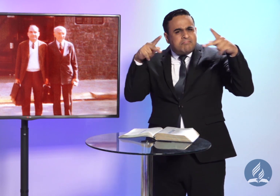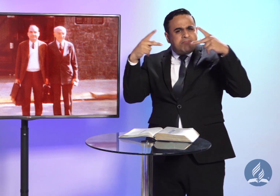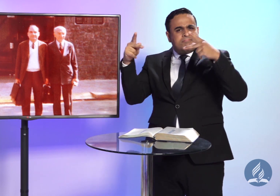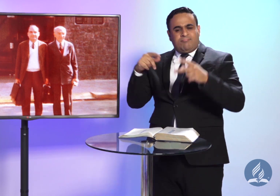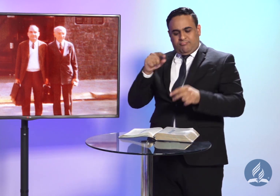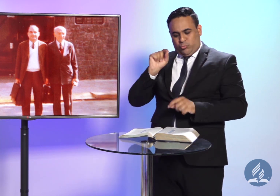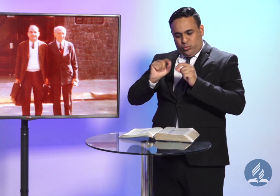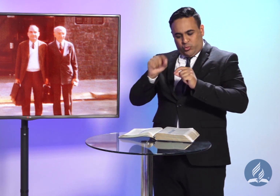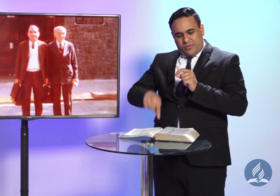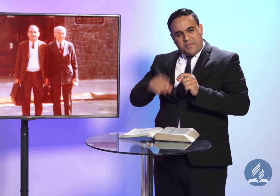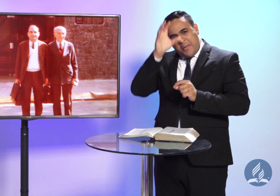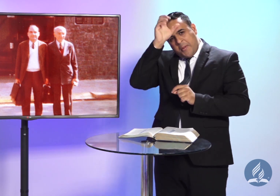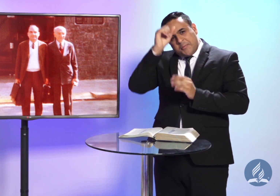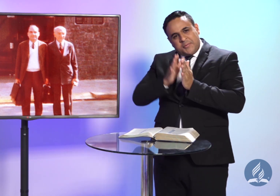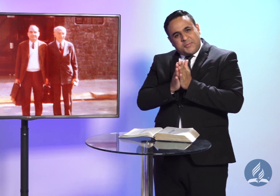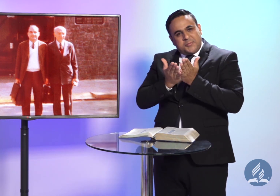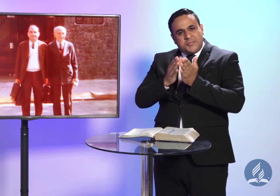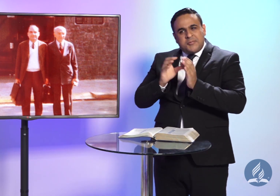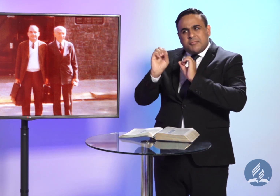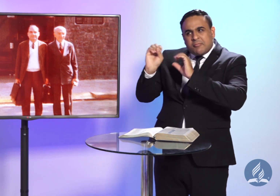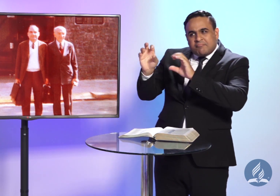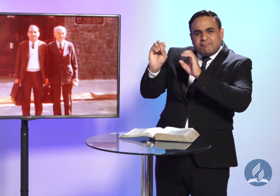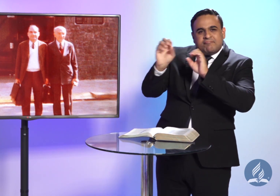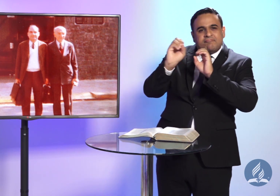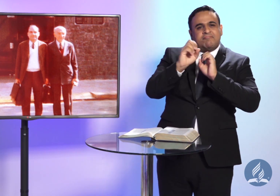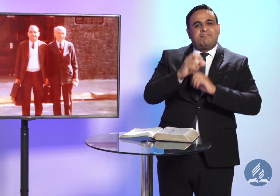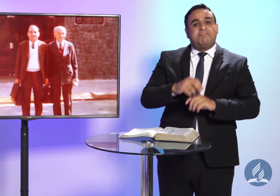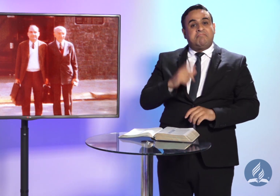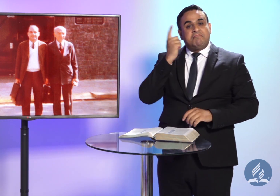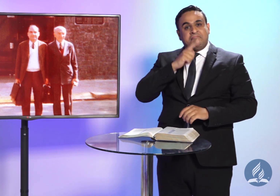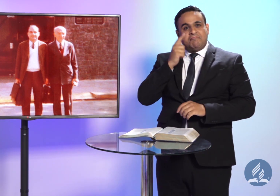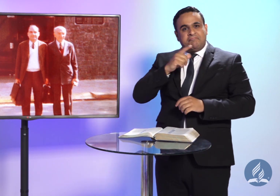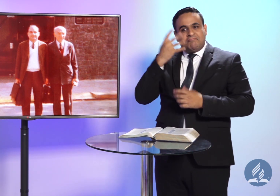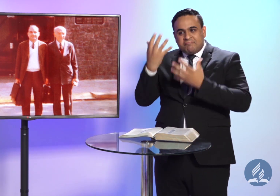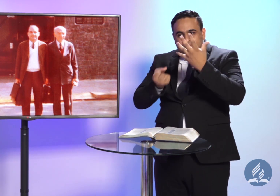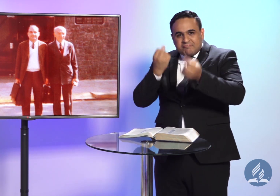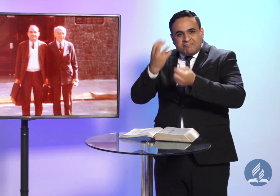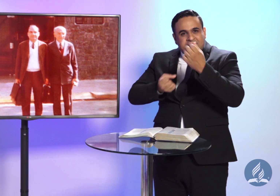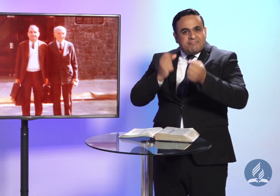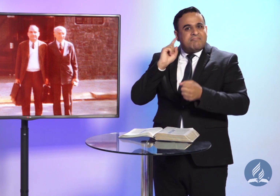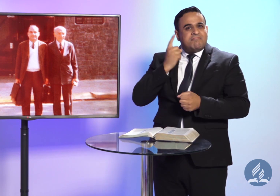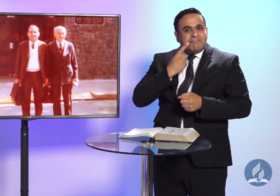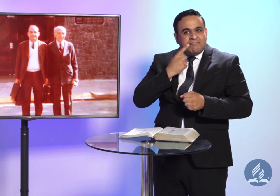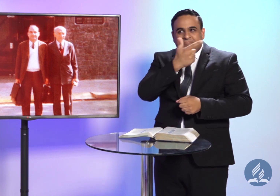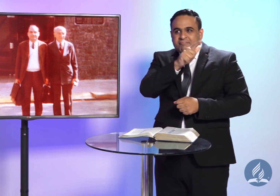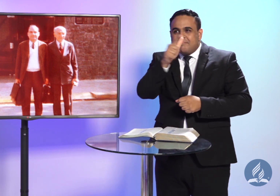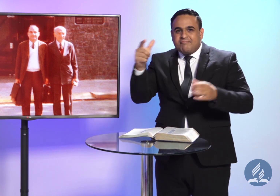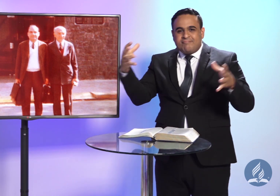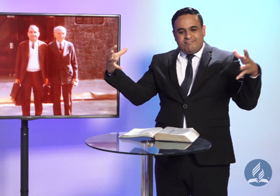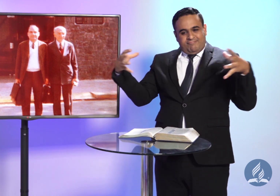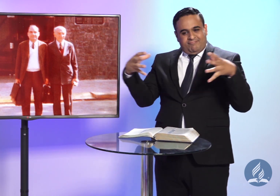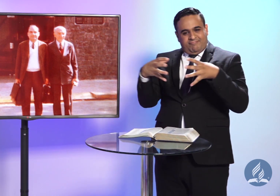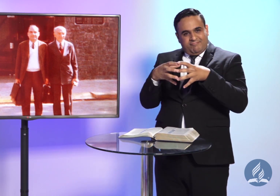para a igreja, participar. E foi assim que surgiu o Ministério Adventista dos Surdos. E foi assim que